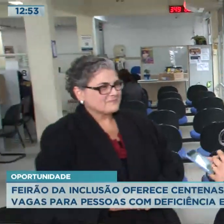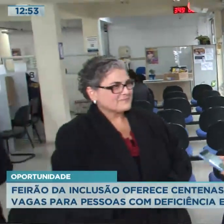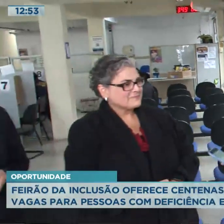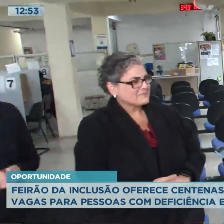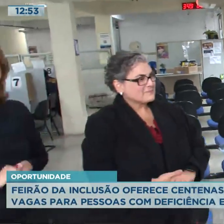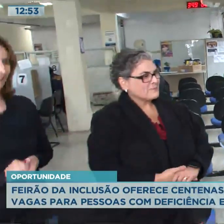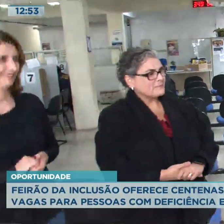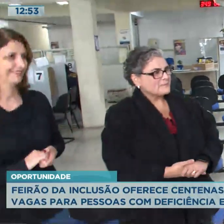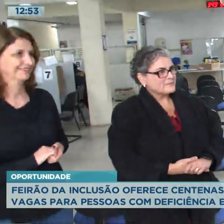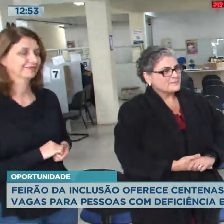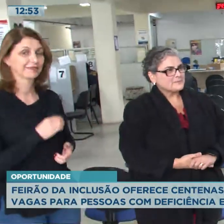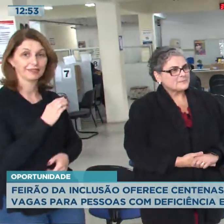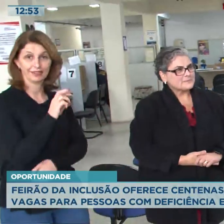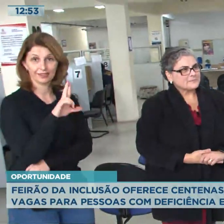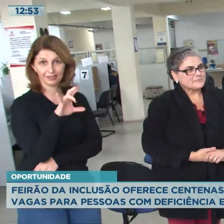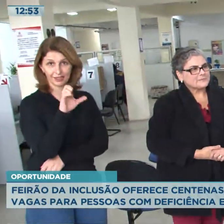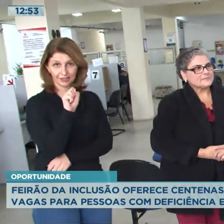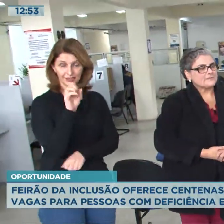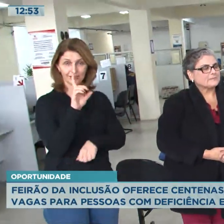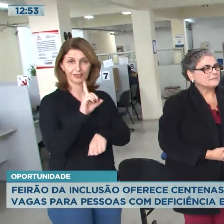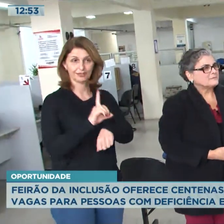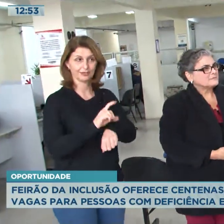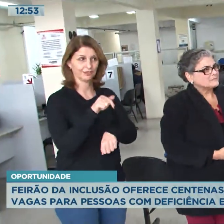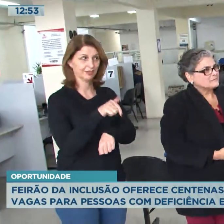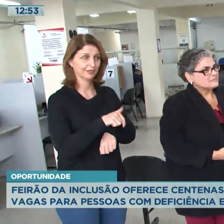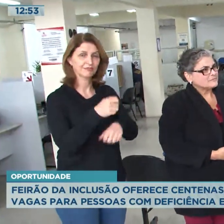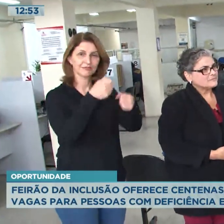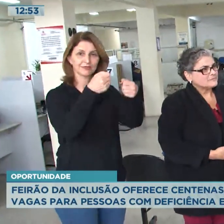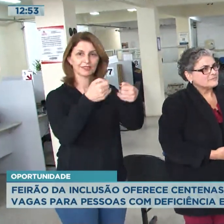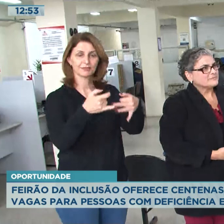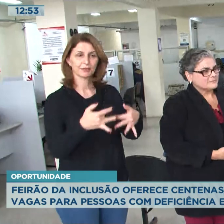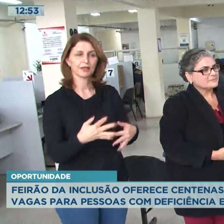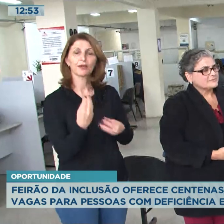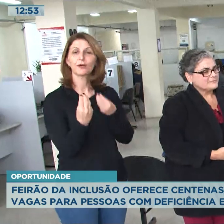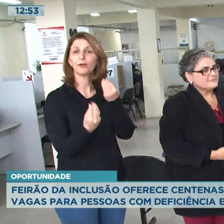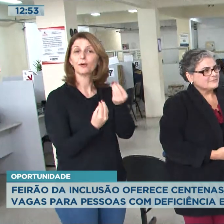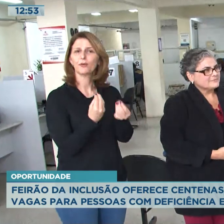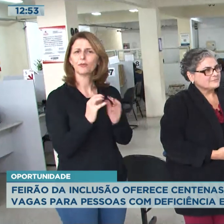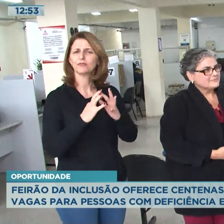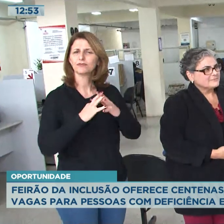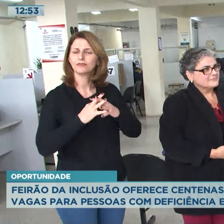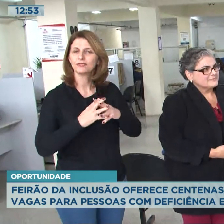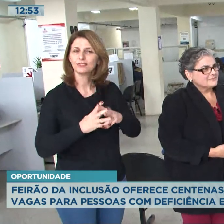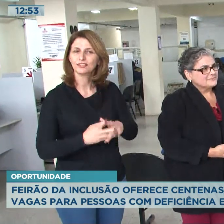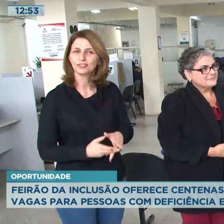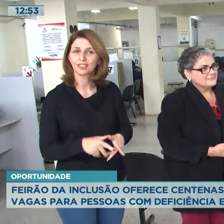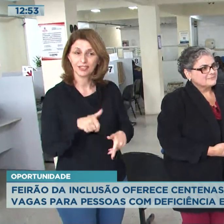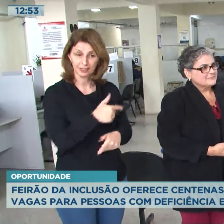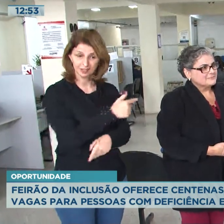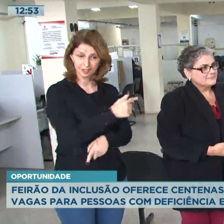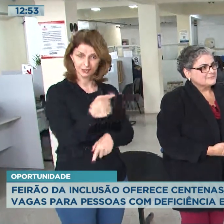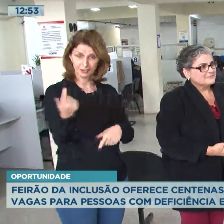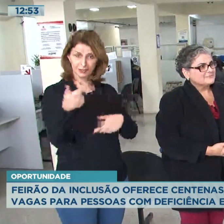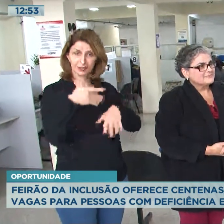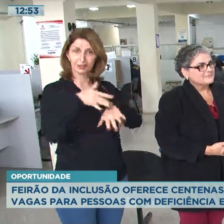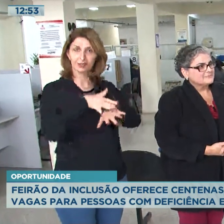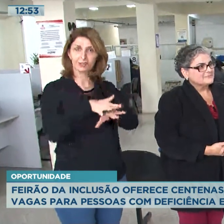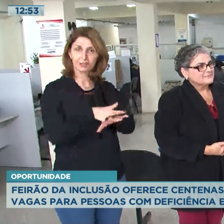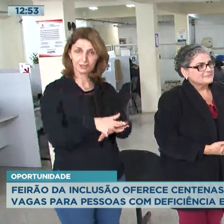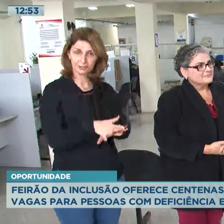diretora executiva aqui do CEPAT, e ela vai explicar para a gente como que vai funcionar essa Semana da